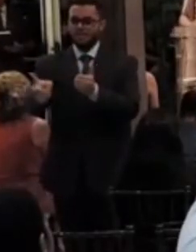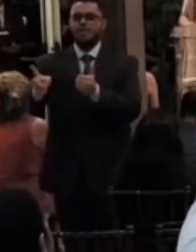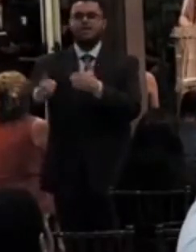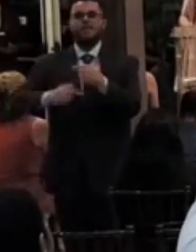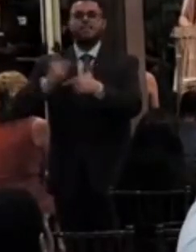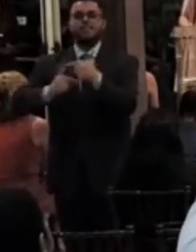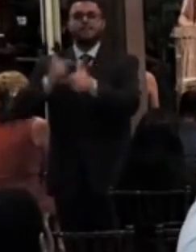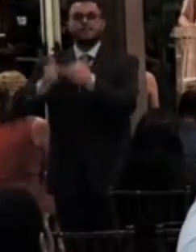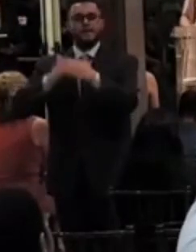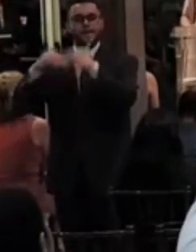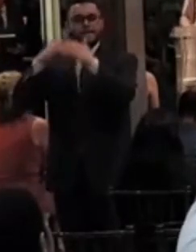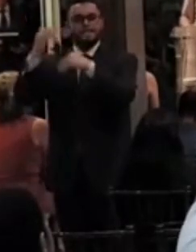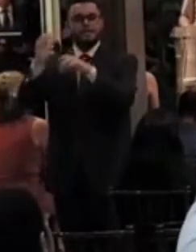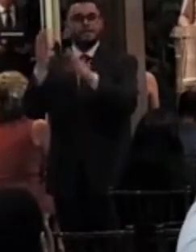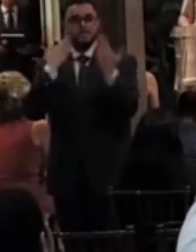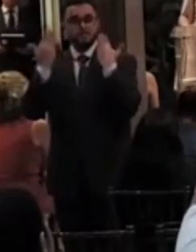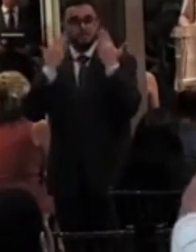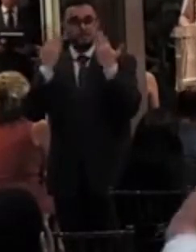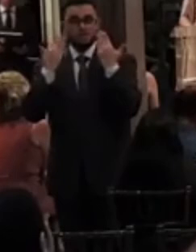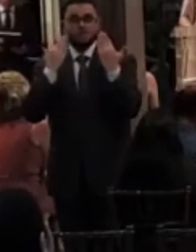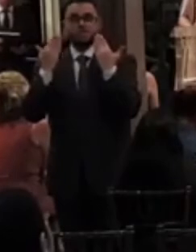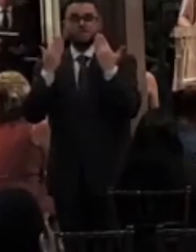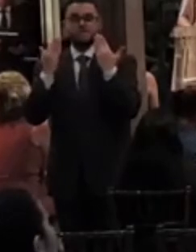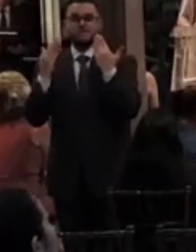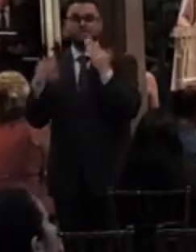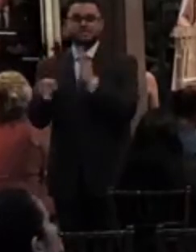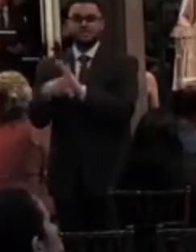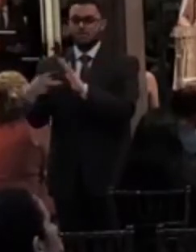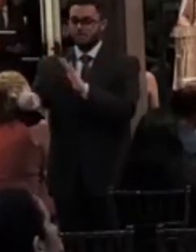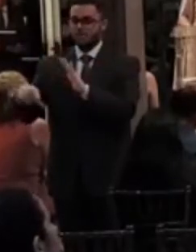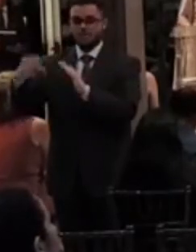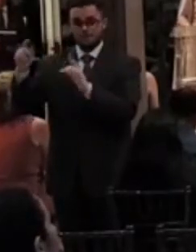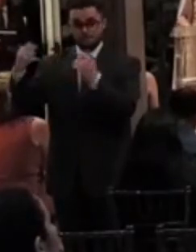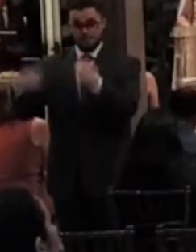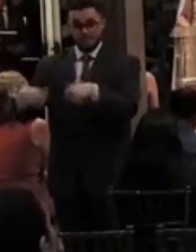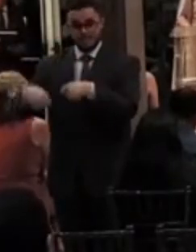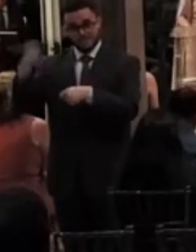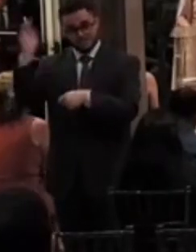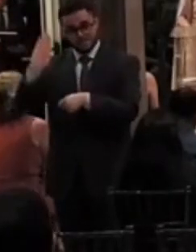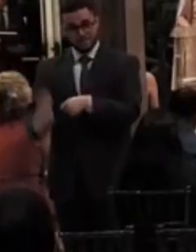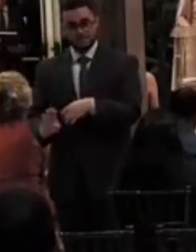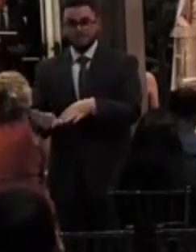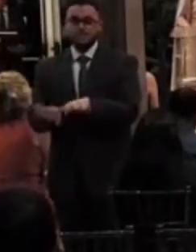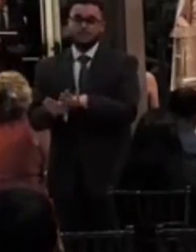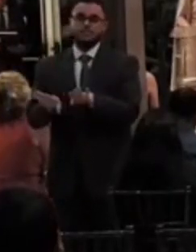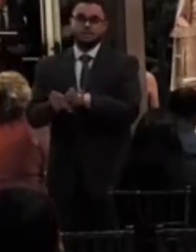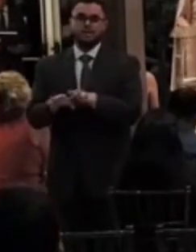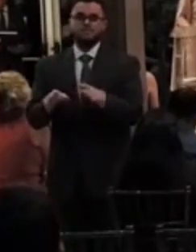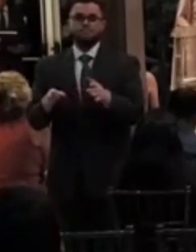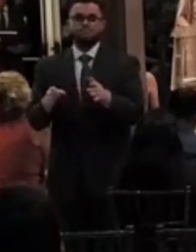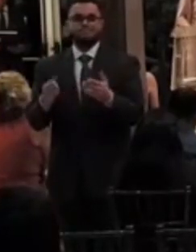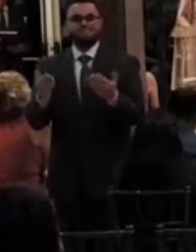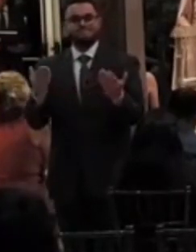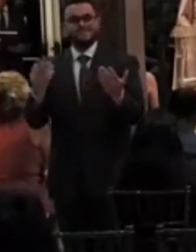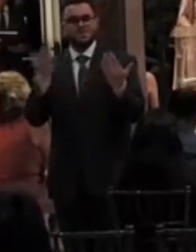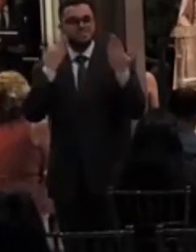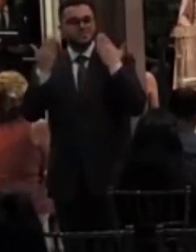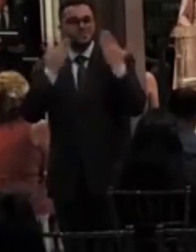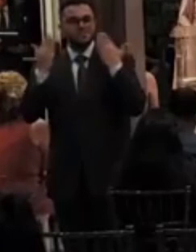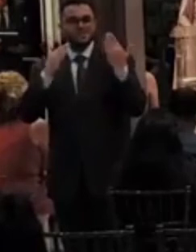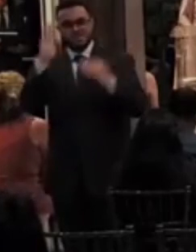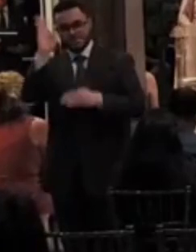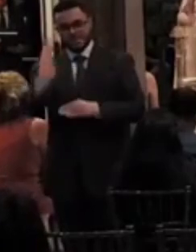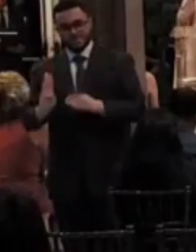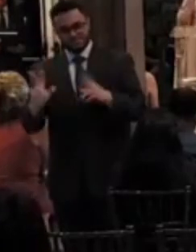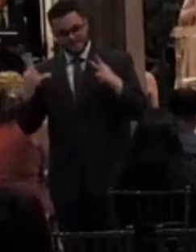construindo a psicologia que o Brasil precisa e a psicologia que o Brasil merece. A